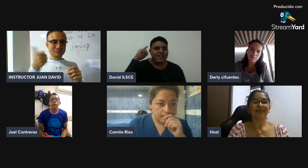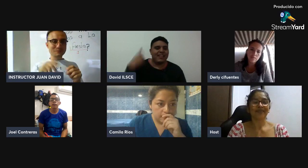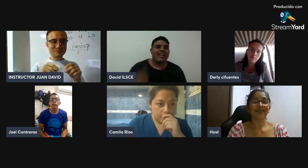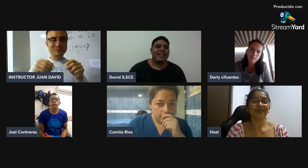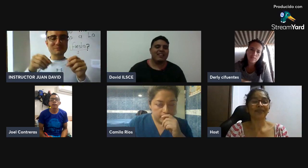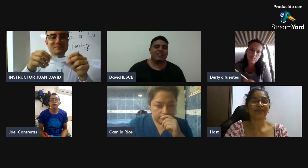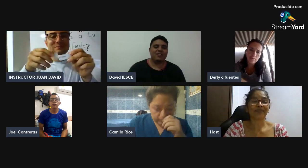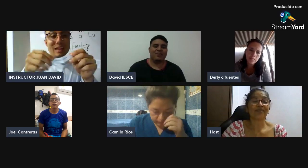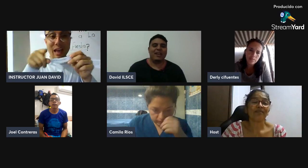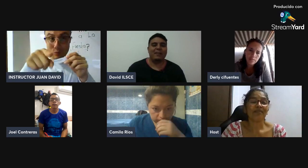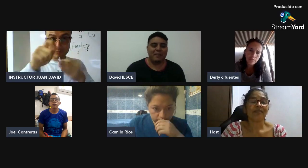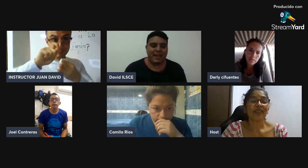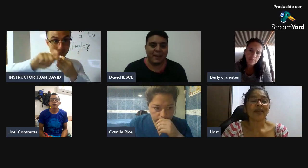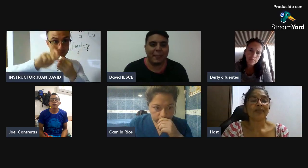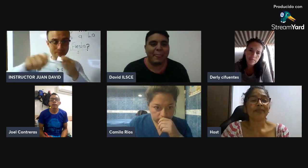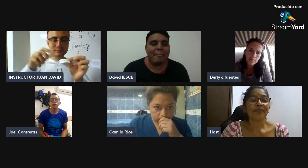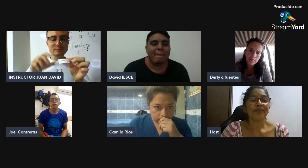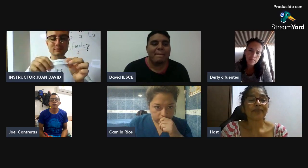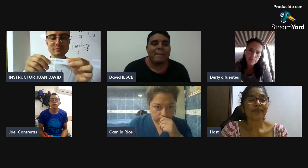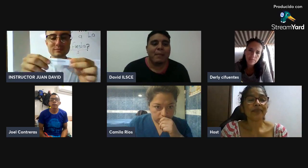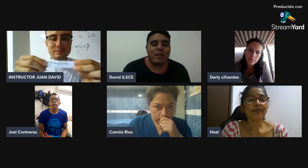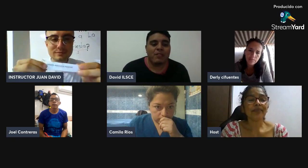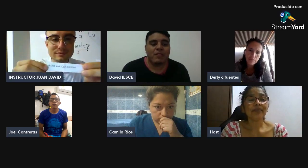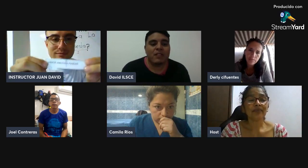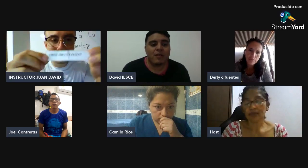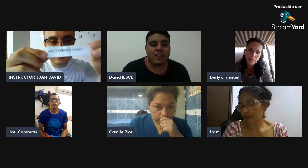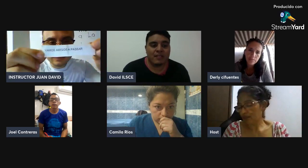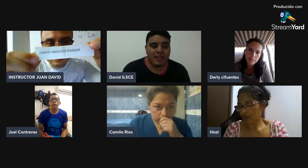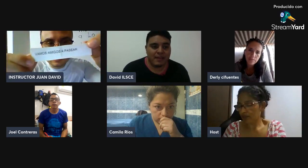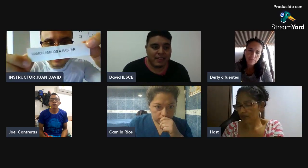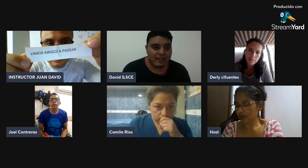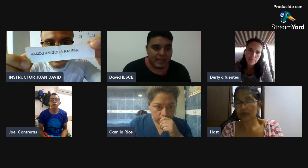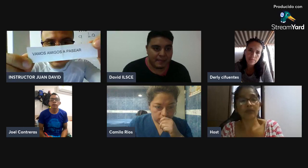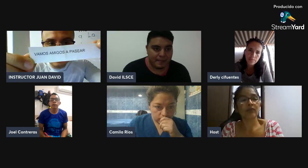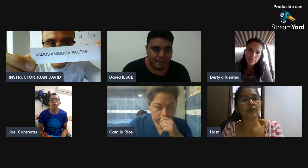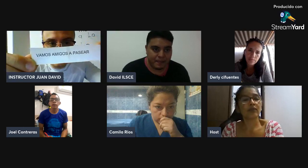listo gloria vale entonces gloria escribe está